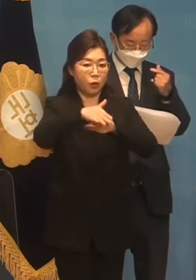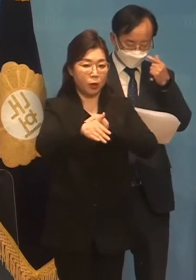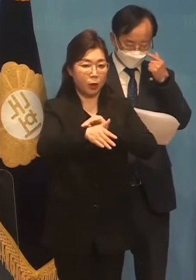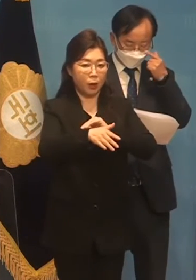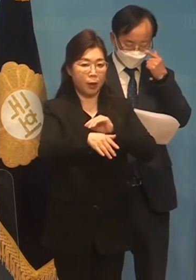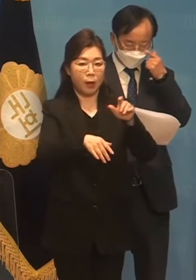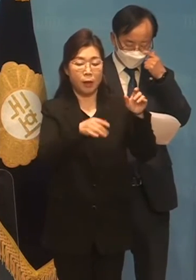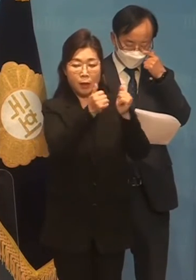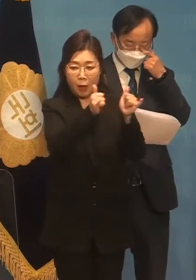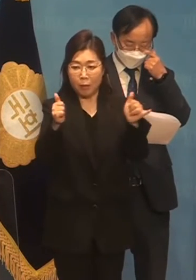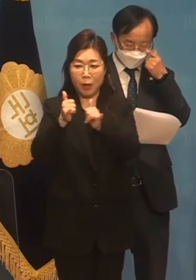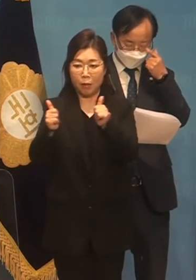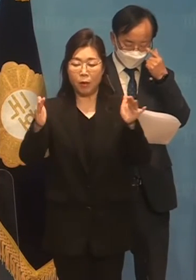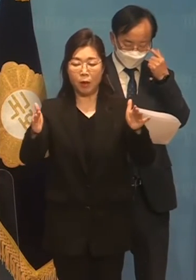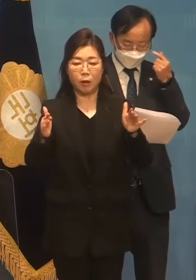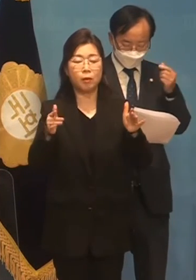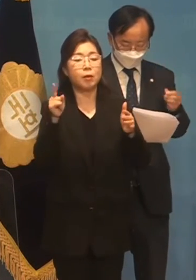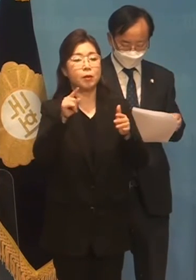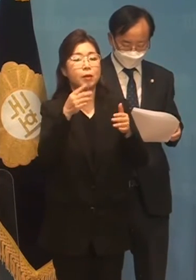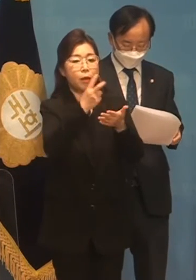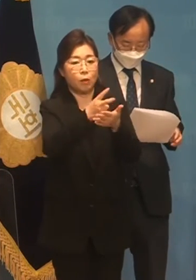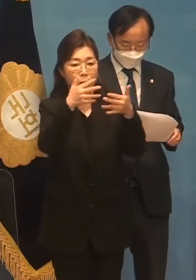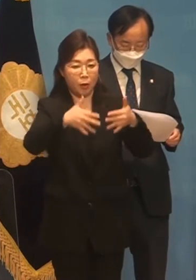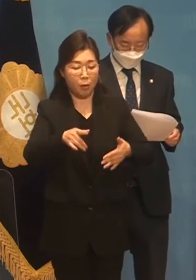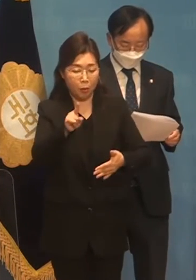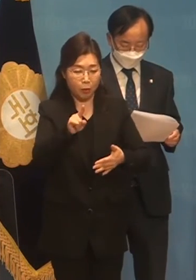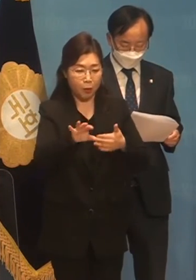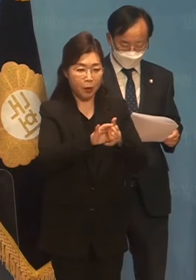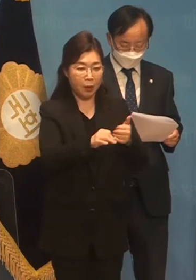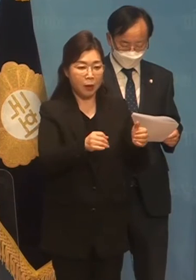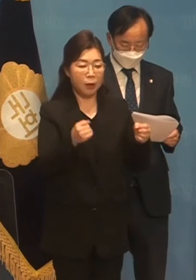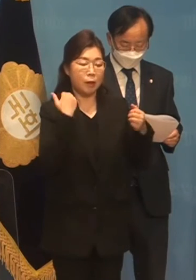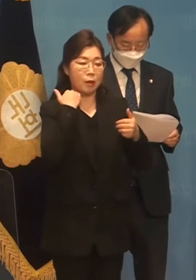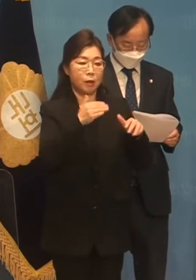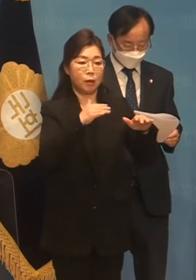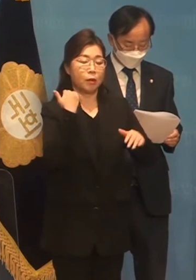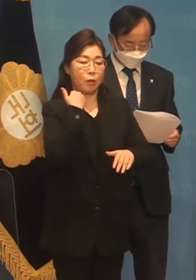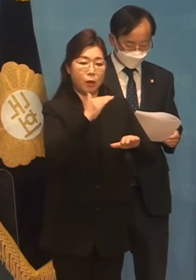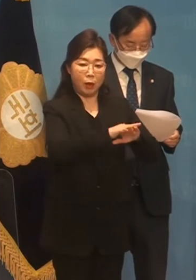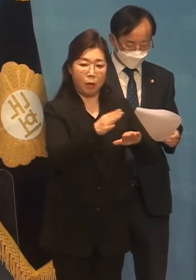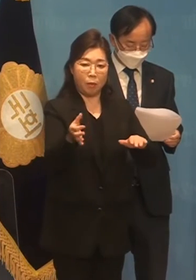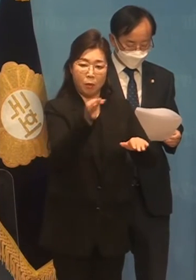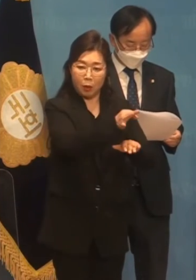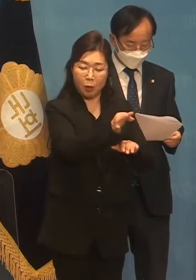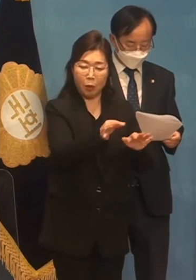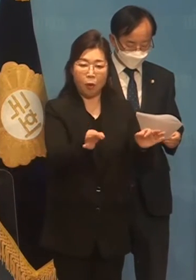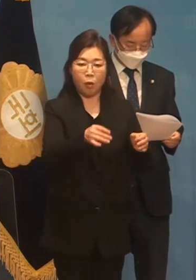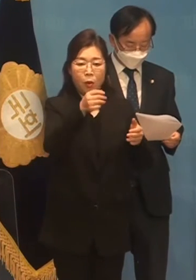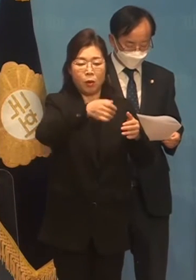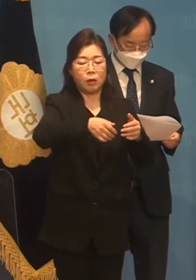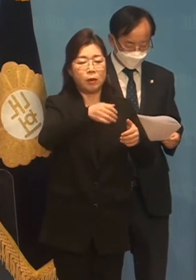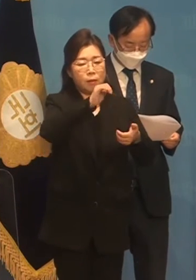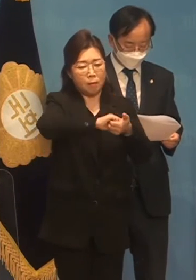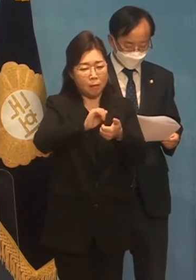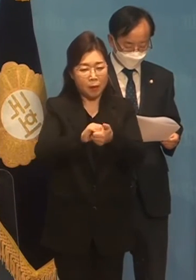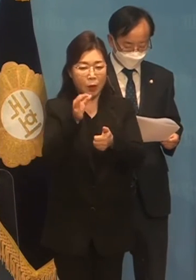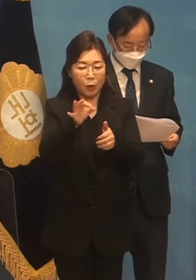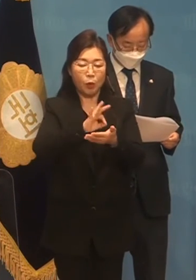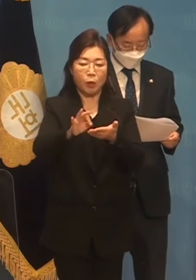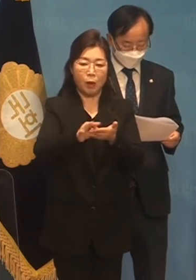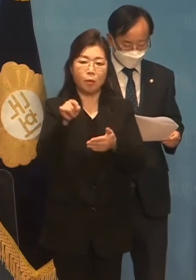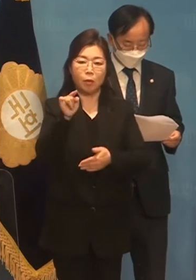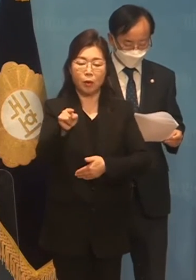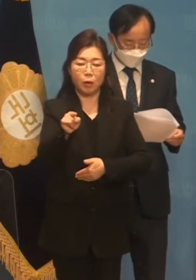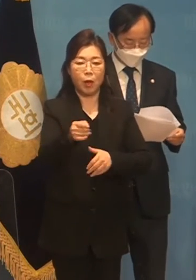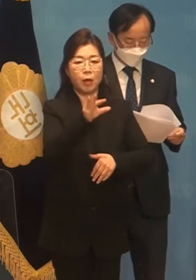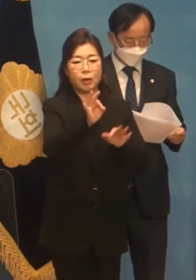PPP 제도입니다. 임대료와 고용유지 인건비 등 고정비의 상한을 감면하는 고정비 상한 감면